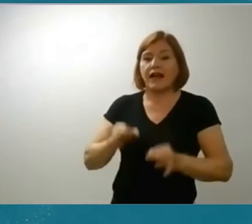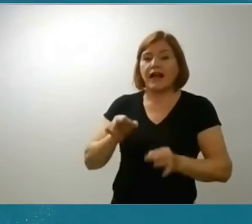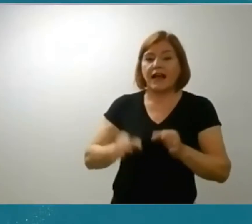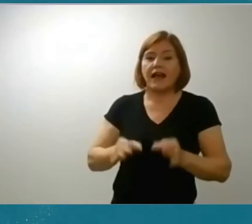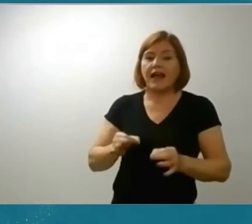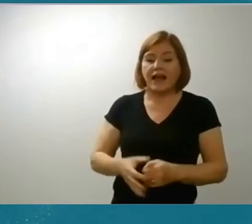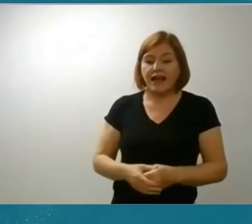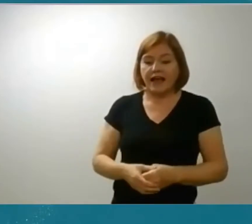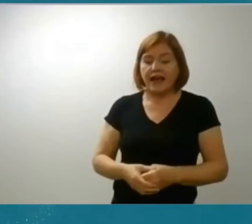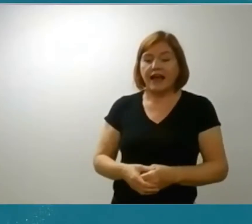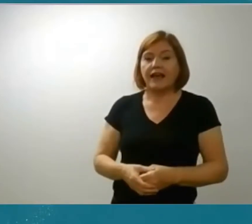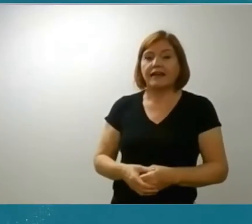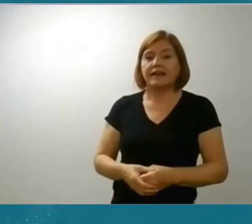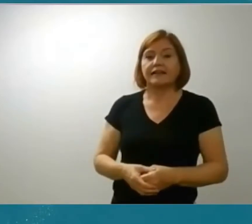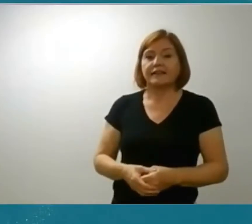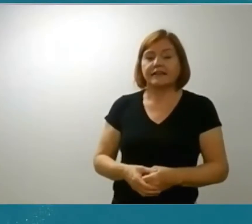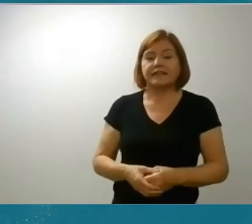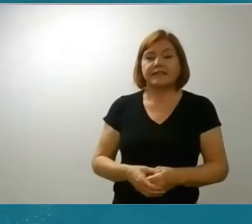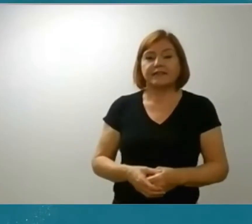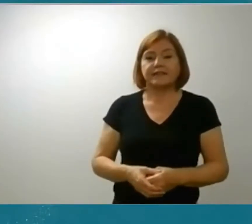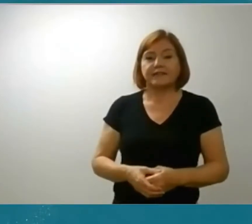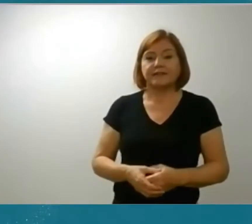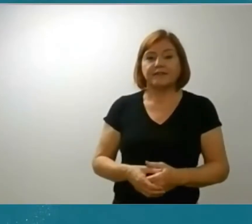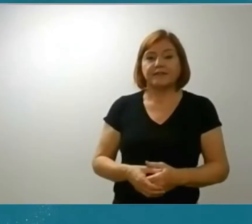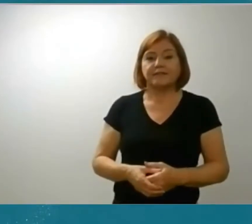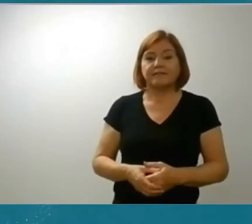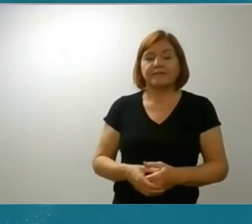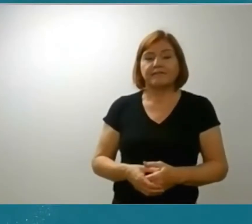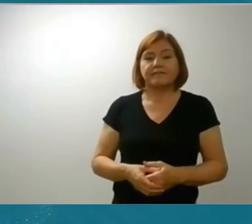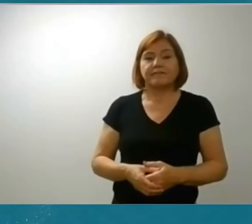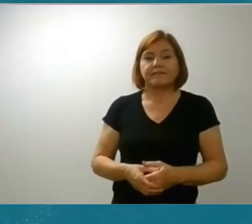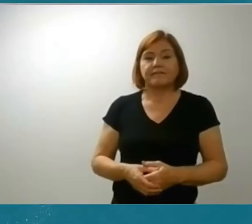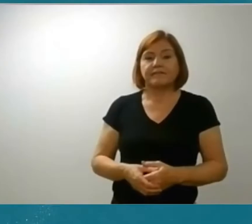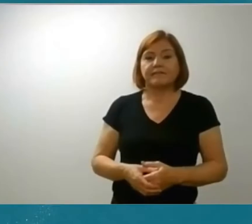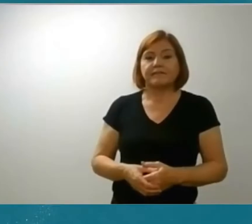Senhor Jesus, o Deus conosco hoje,